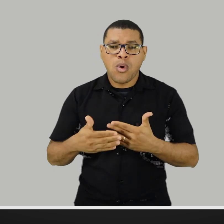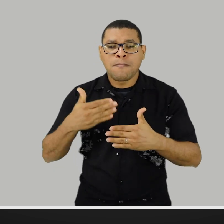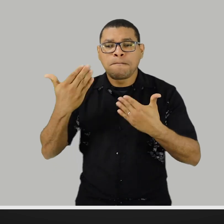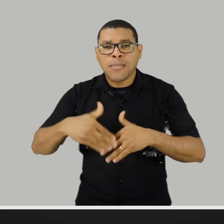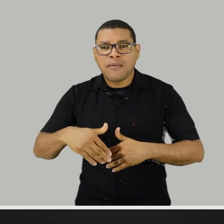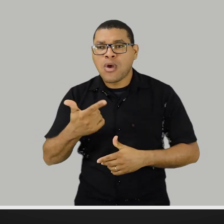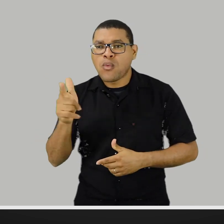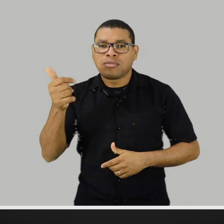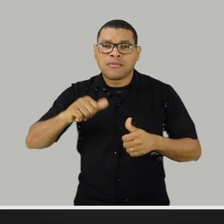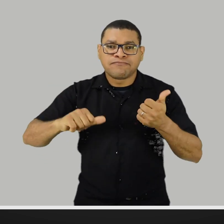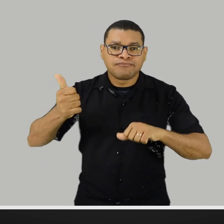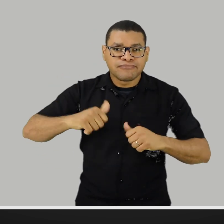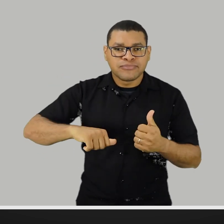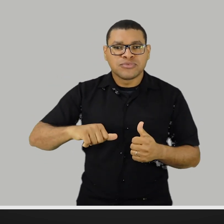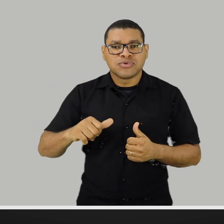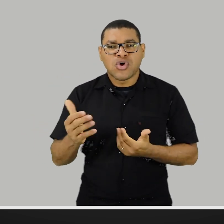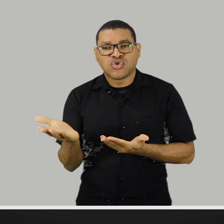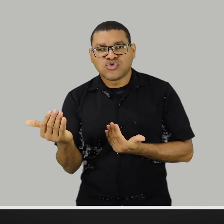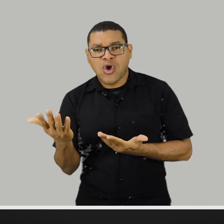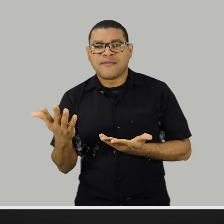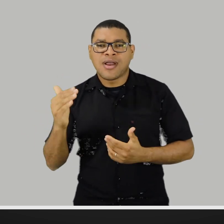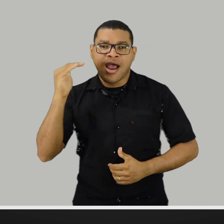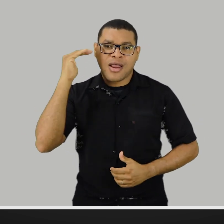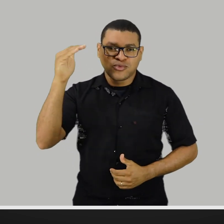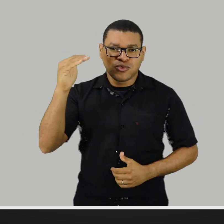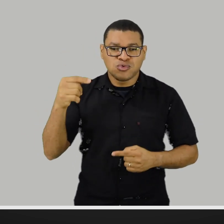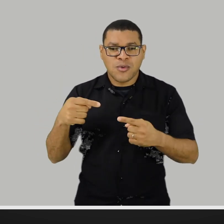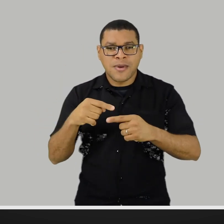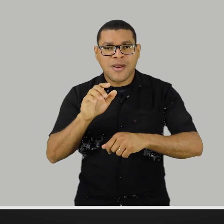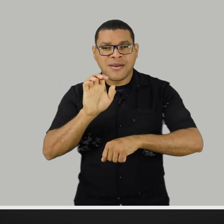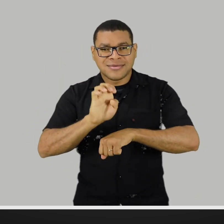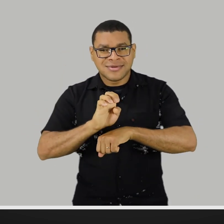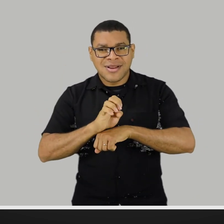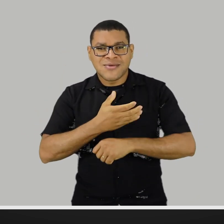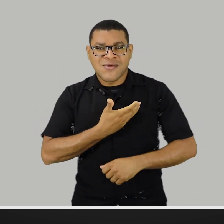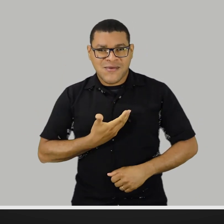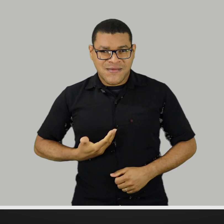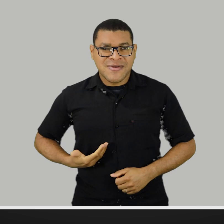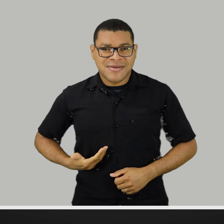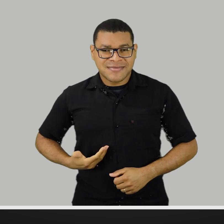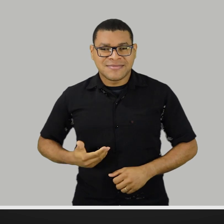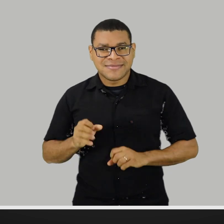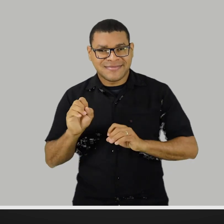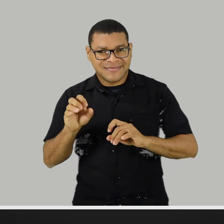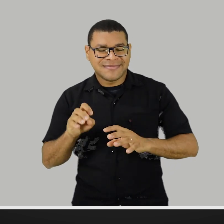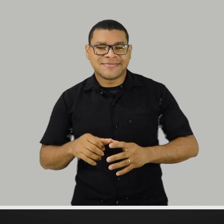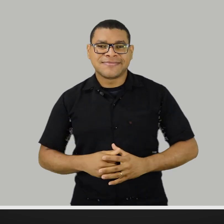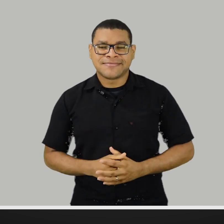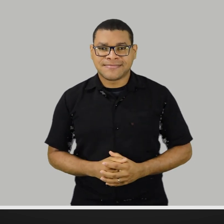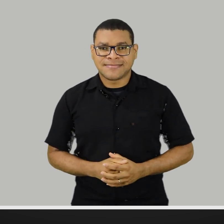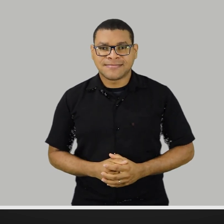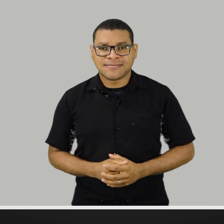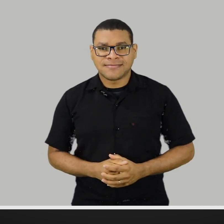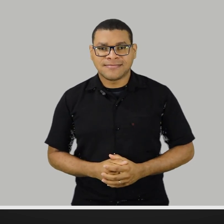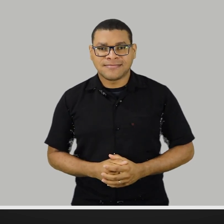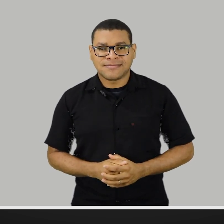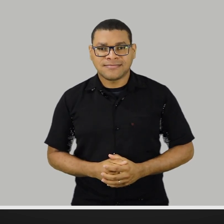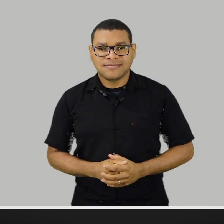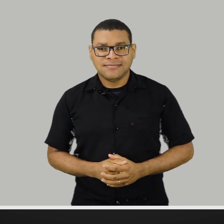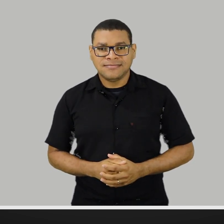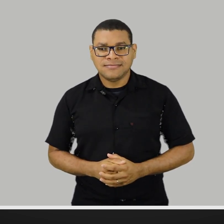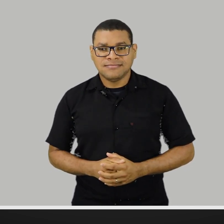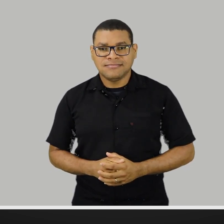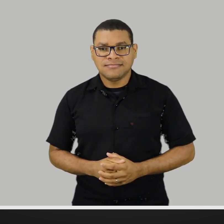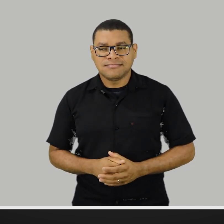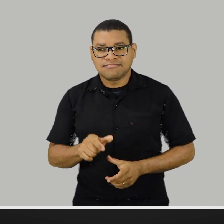de competências ou de avaliação de Jovens e Adultos realizados pelo sistema Estadual de Ensino 11